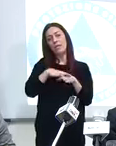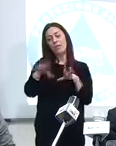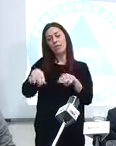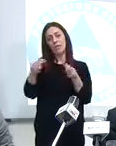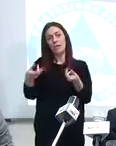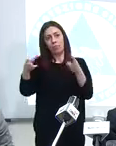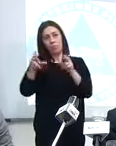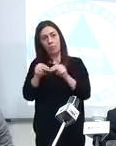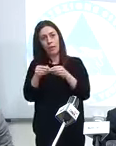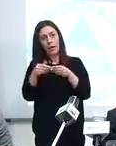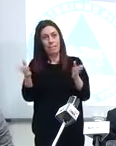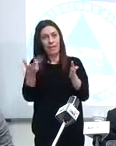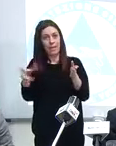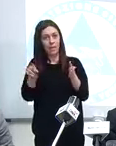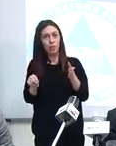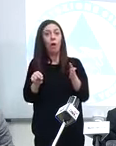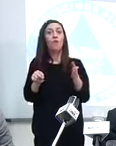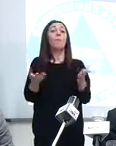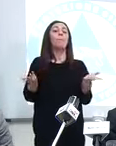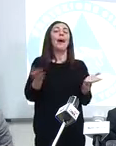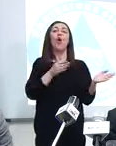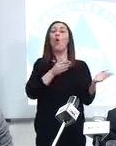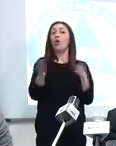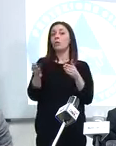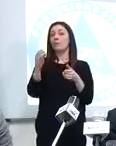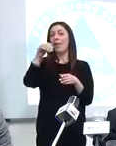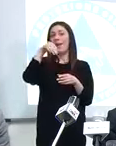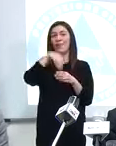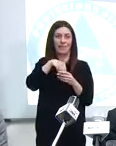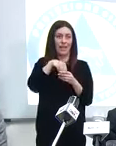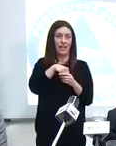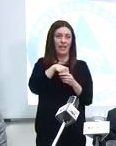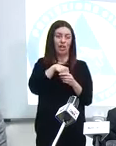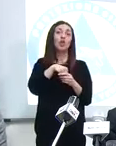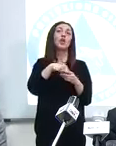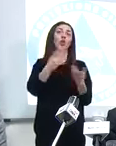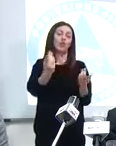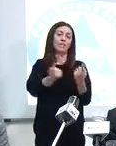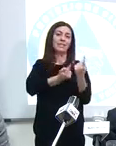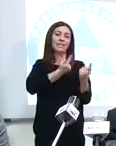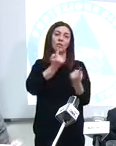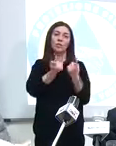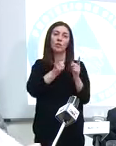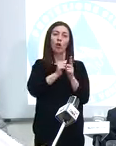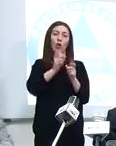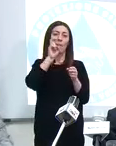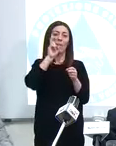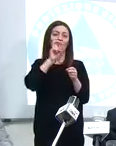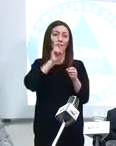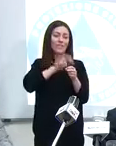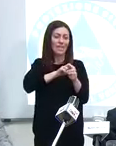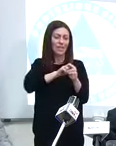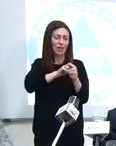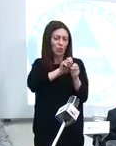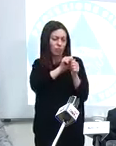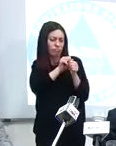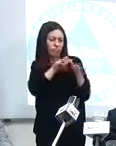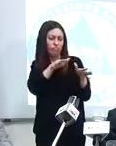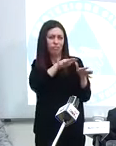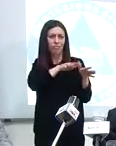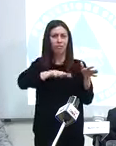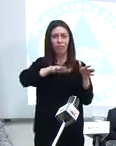discorso dei cluster dentro gli ospedali deve far riflettere molto, perché i malati sono